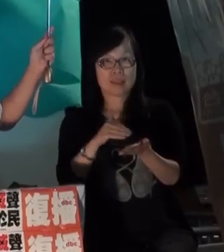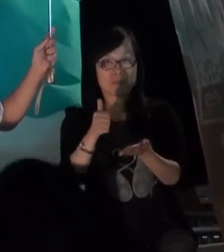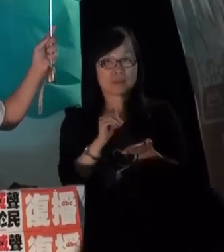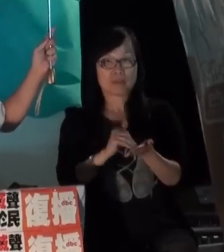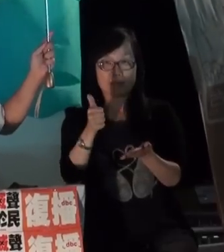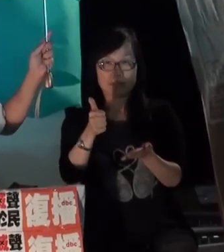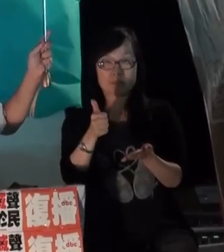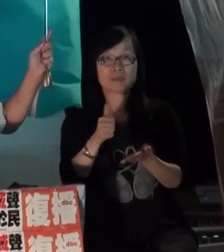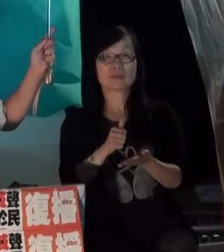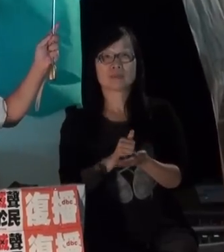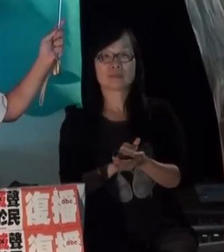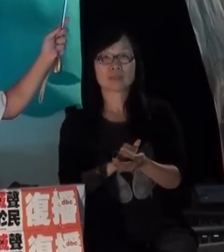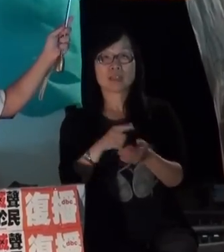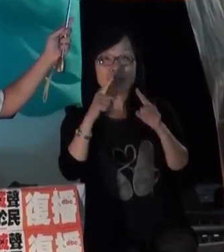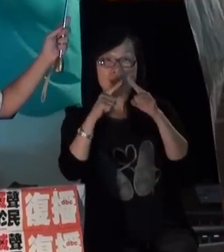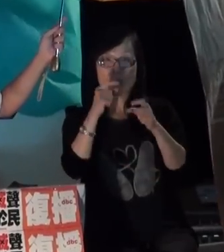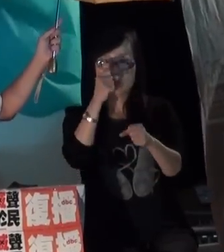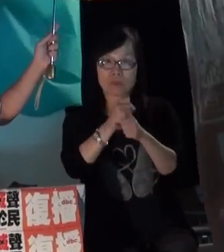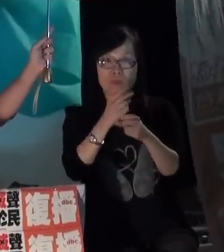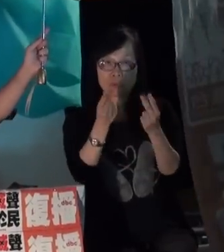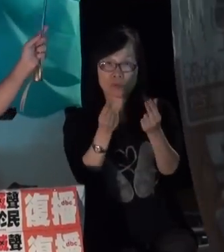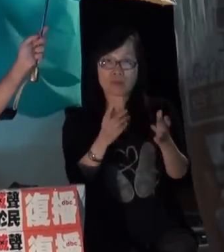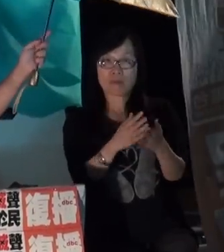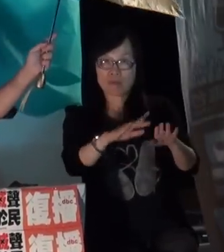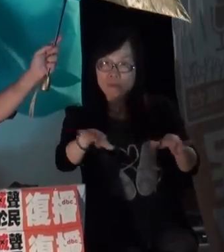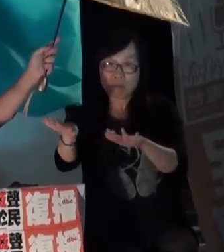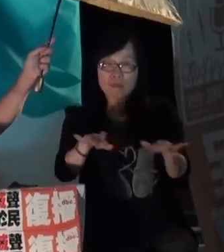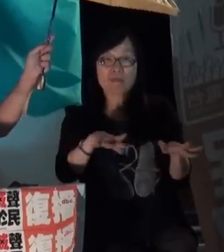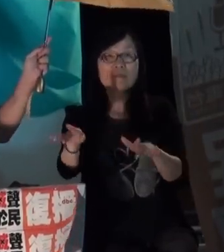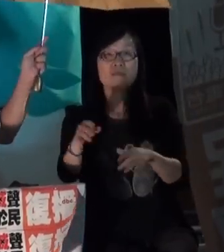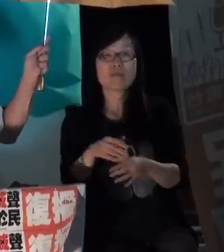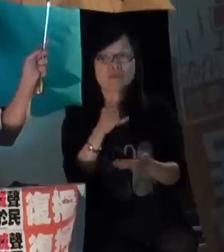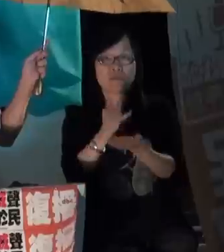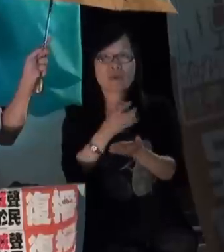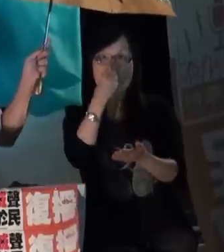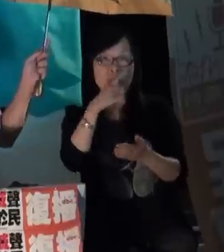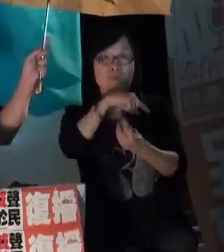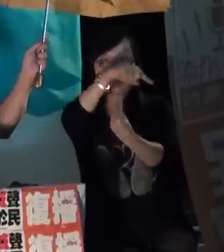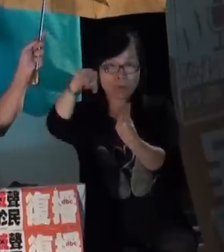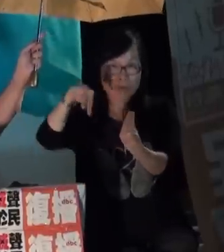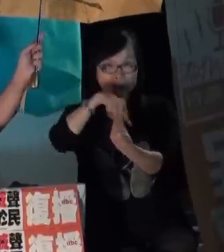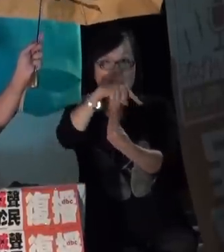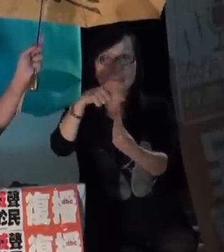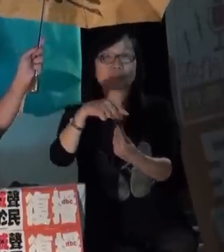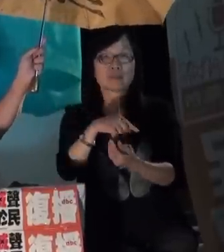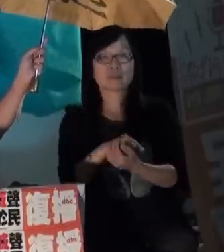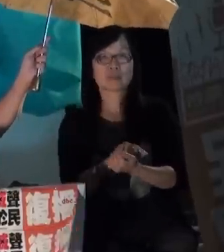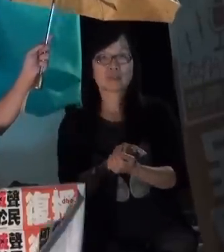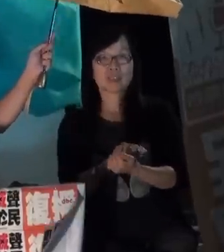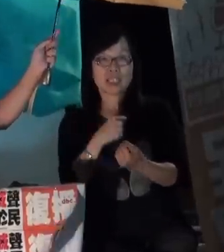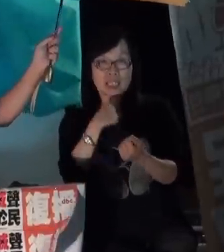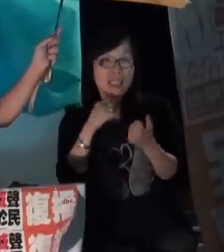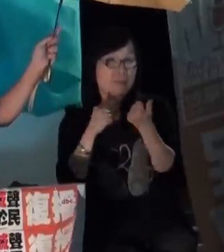啲咁嘅人造沙灘先？喺香港嘅環境，你贊唔贊成先？你唔好講，唔好學